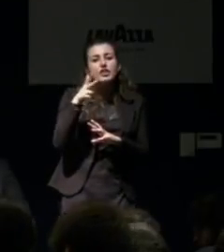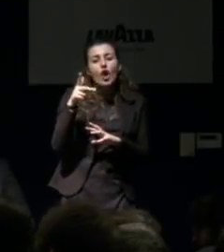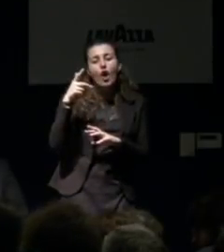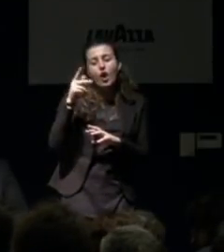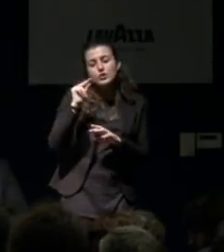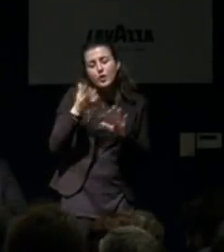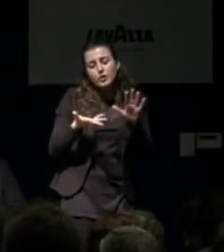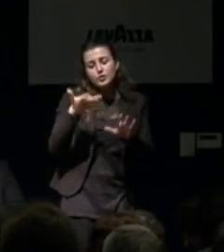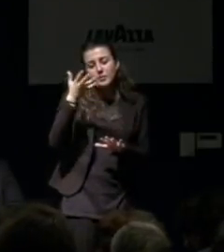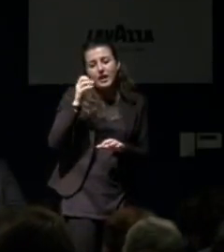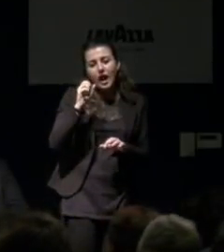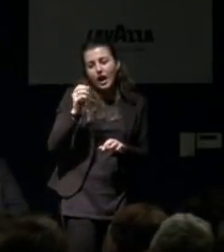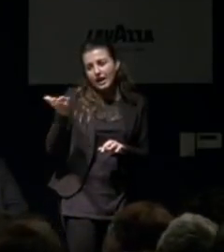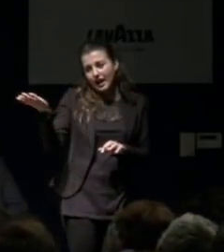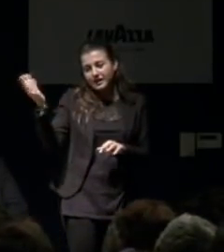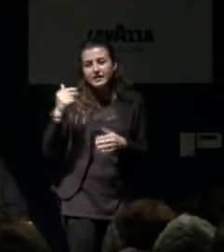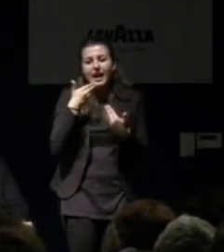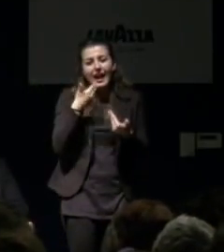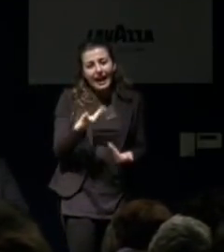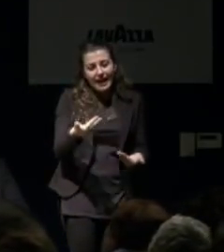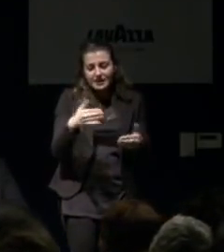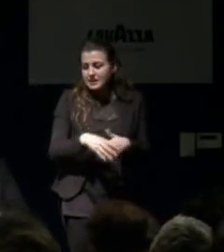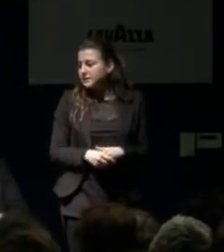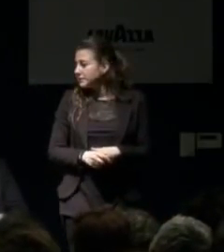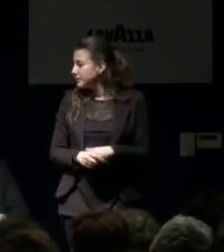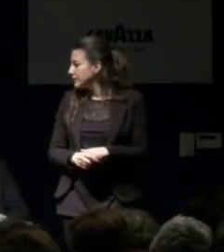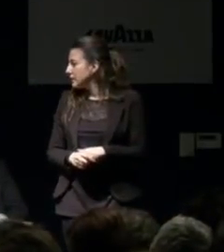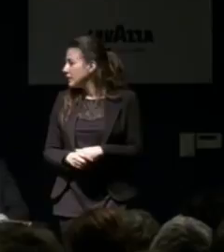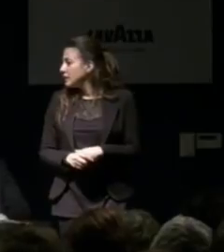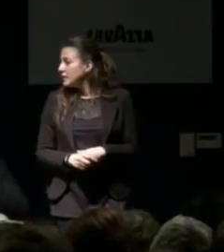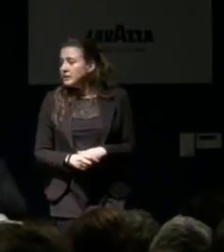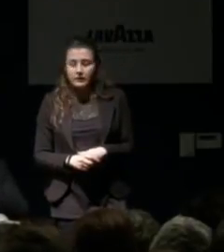intanto grazie grazie a tutti